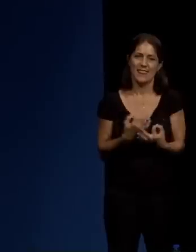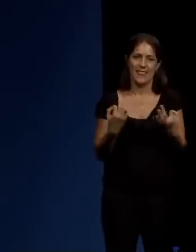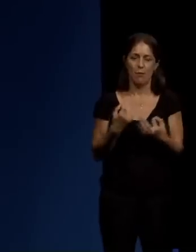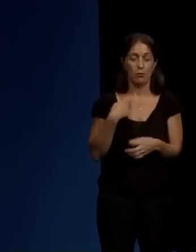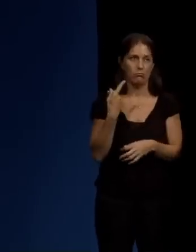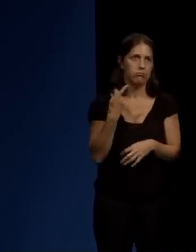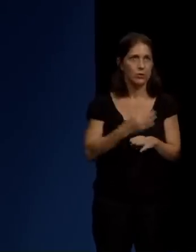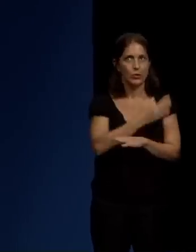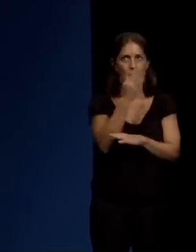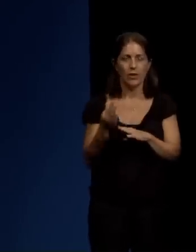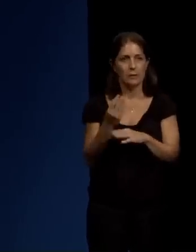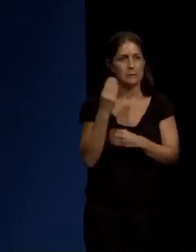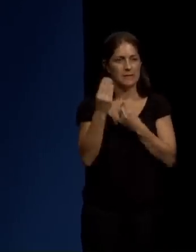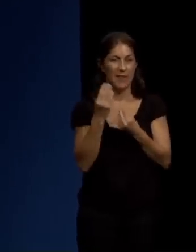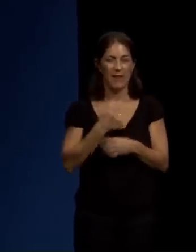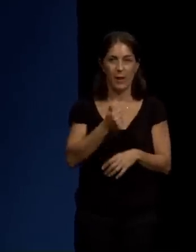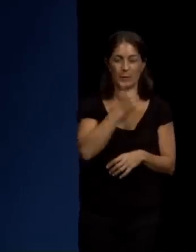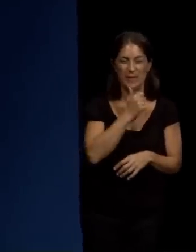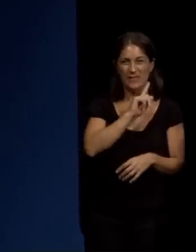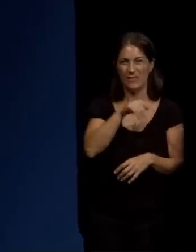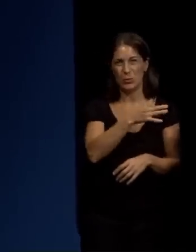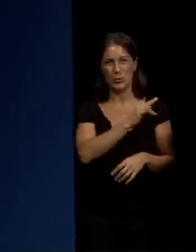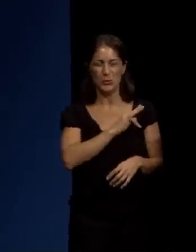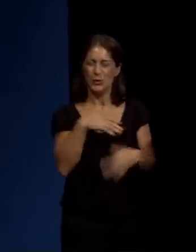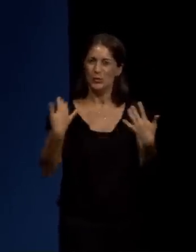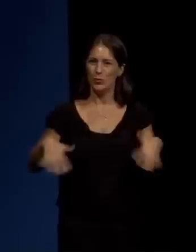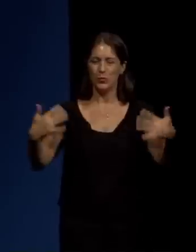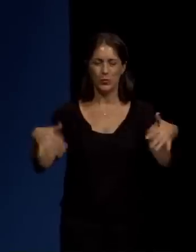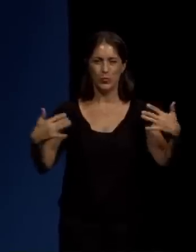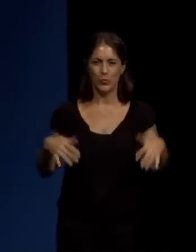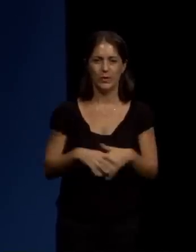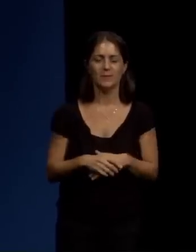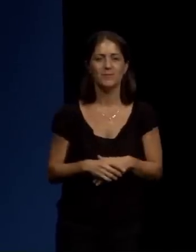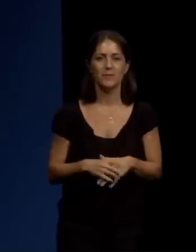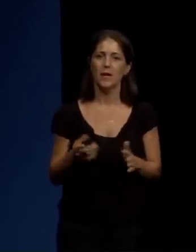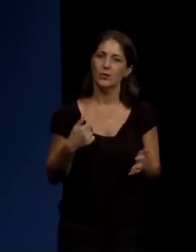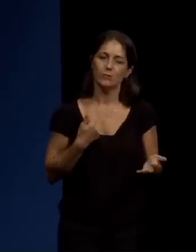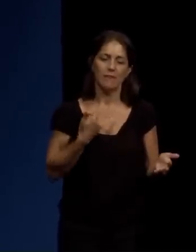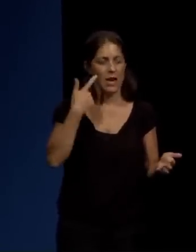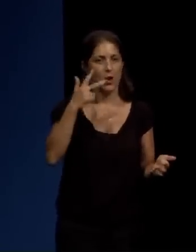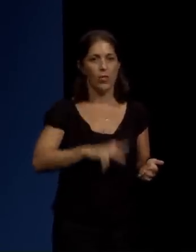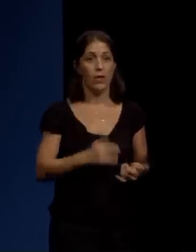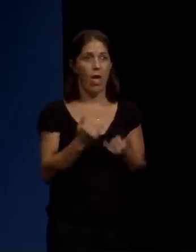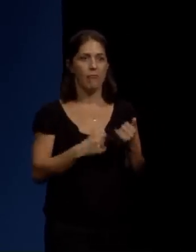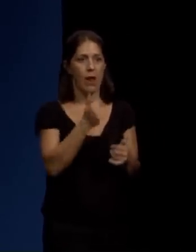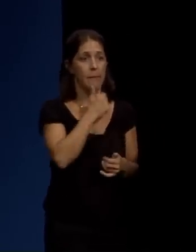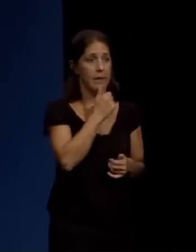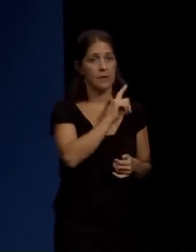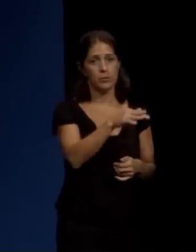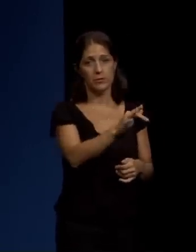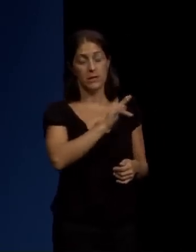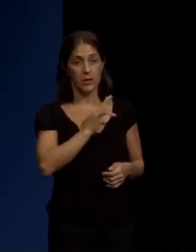todo o día pensando, como me toque falar despois de Beiras, menuda. E teño que reconocer que falar despois de Beiras non